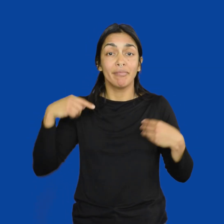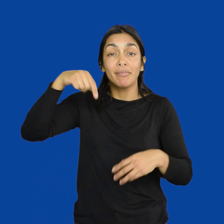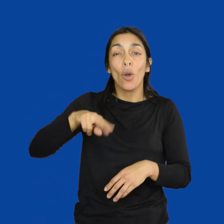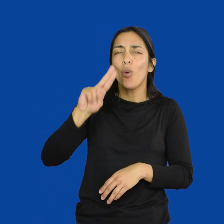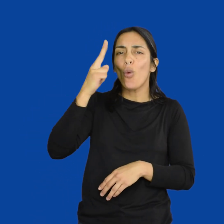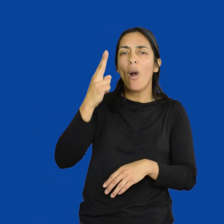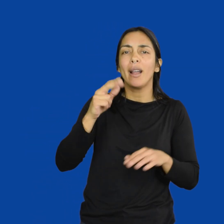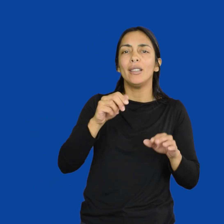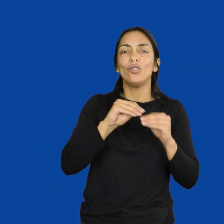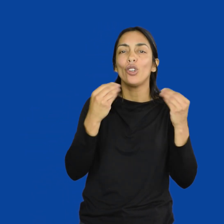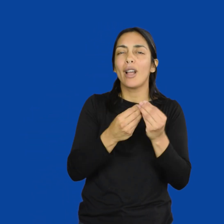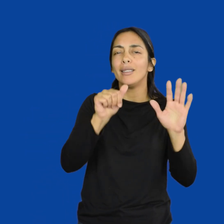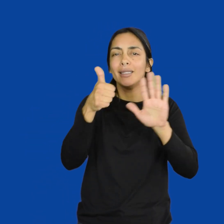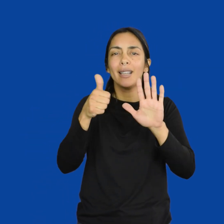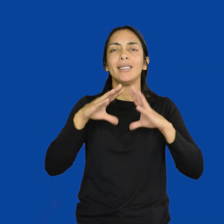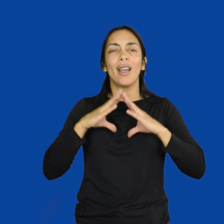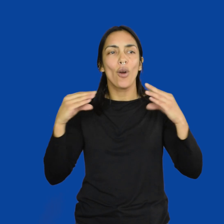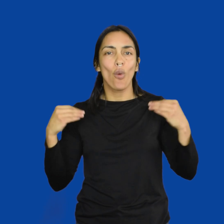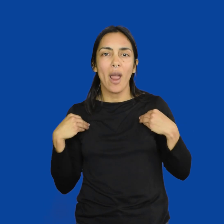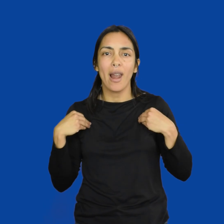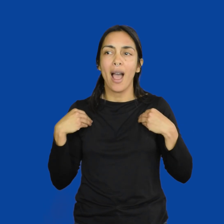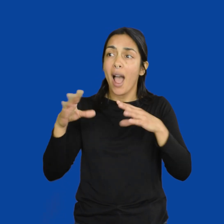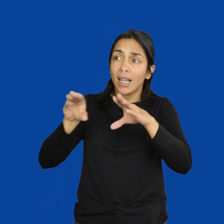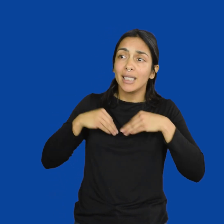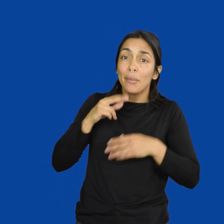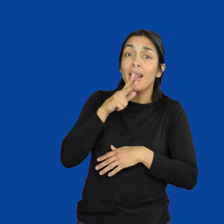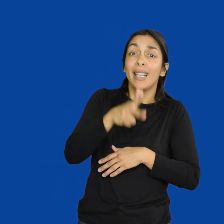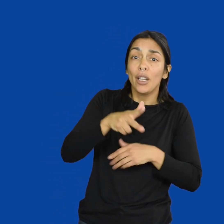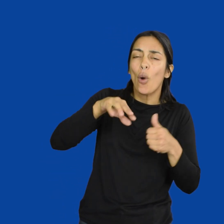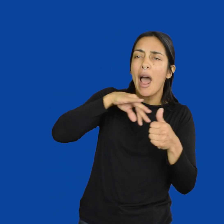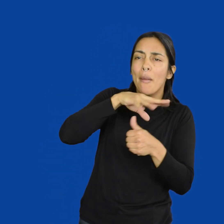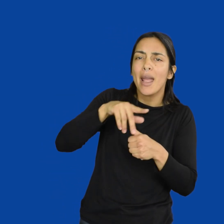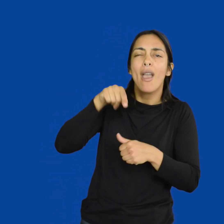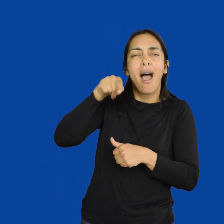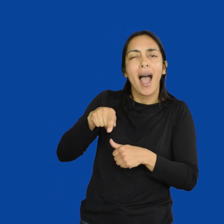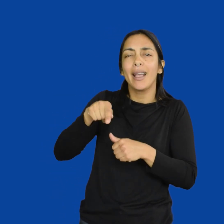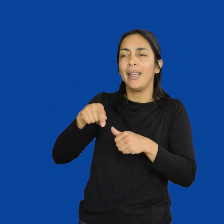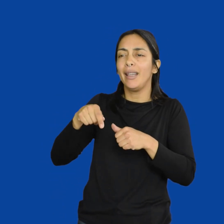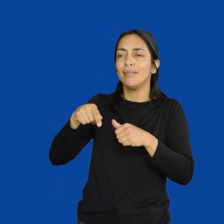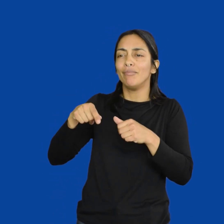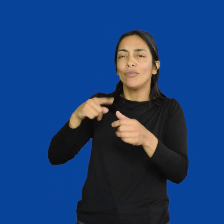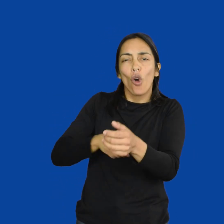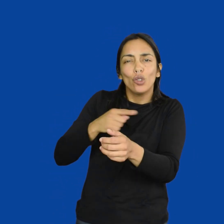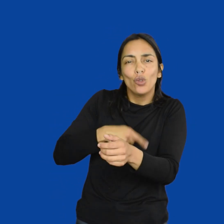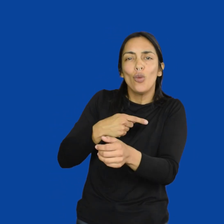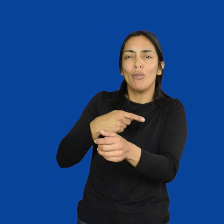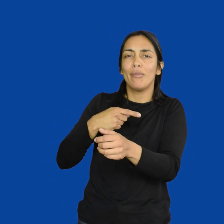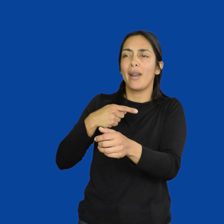instituciones que asistían únicamente a armenios o hijos de armenios, donde se intentaba preservar tradiciones y